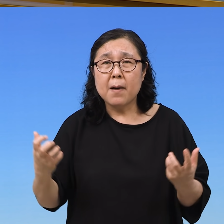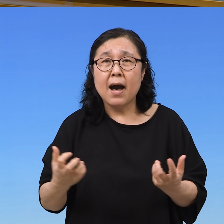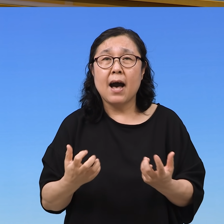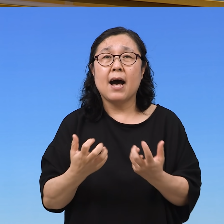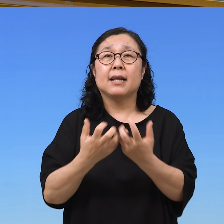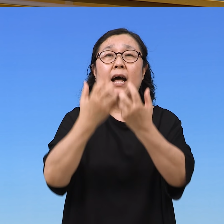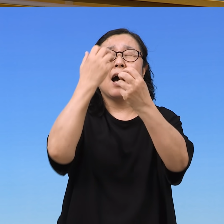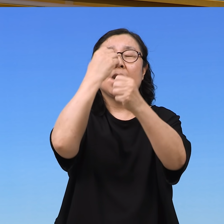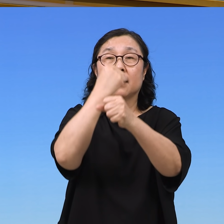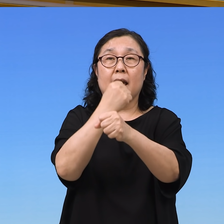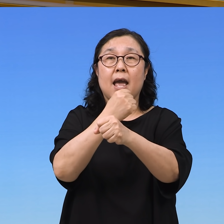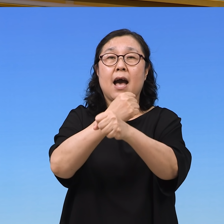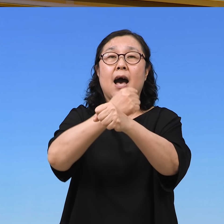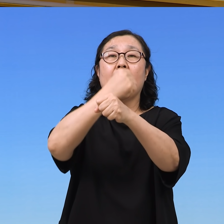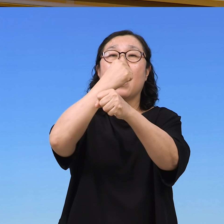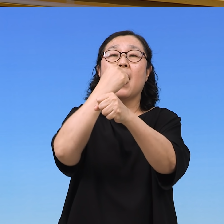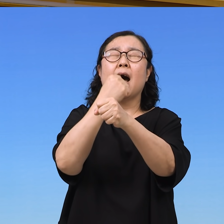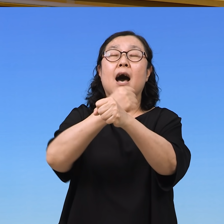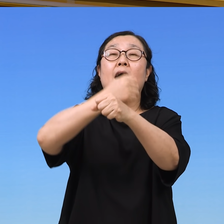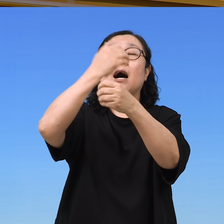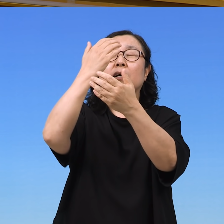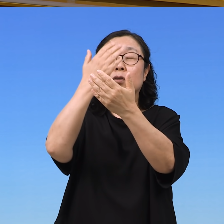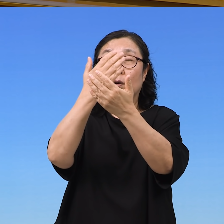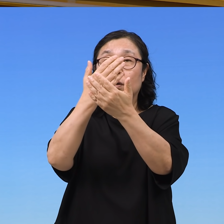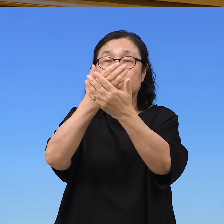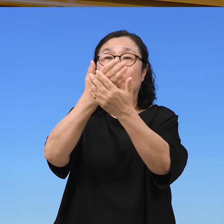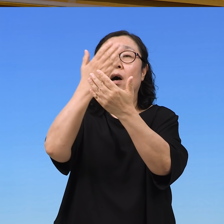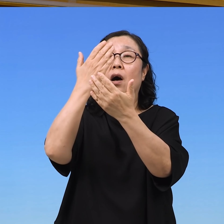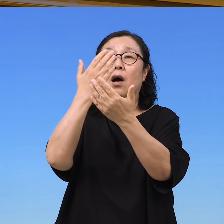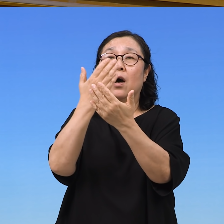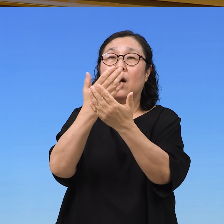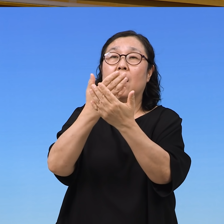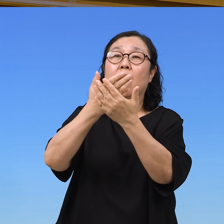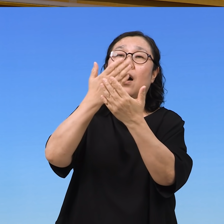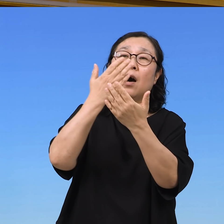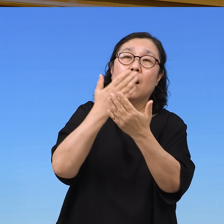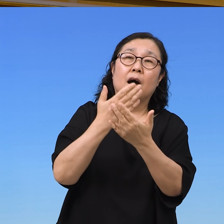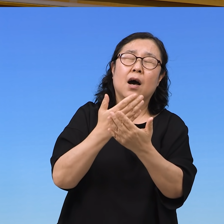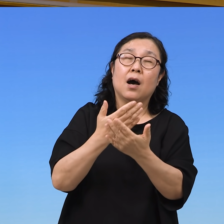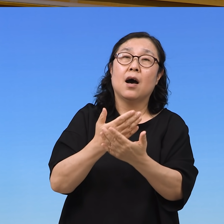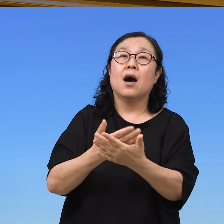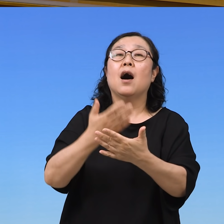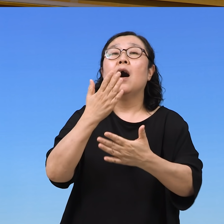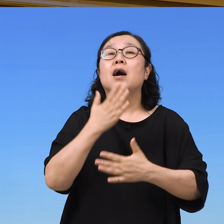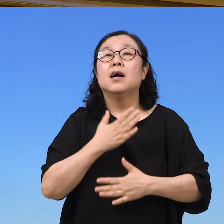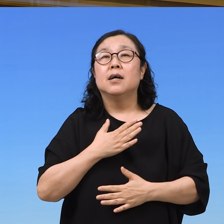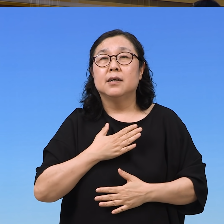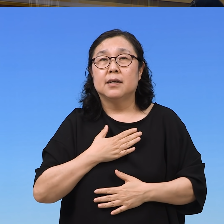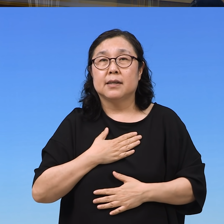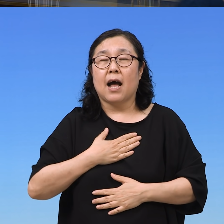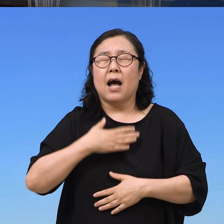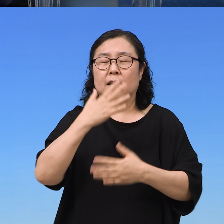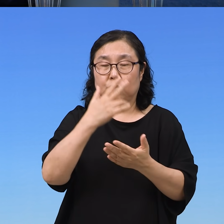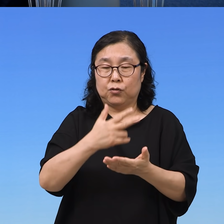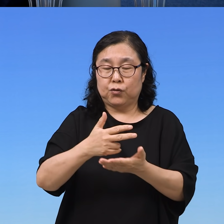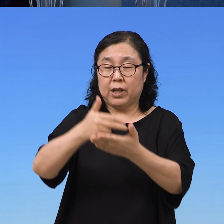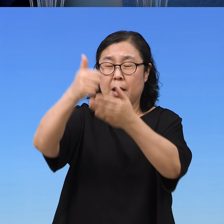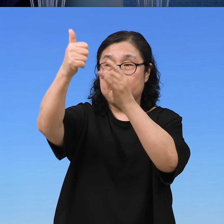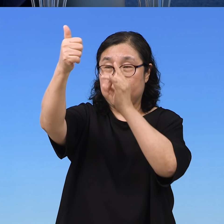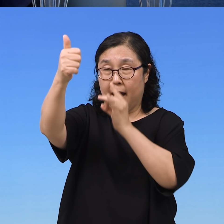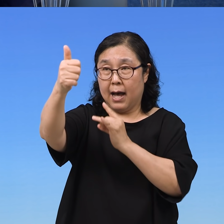충만하게 하소서. 우리 다 자리에서 일어나셔서 다시 한번 선포합니다. 나 주님만을